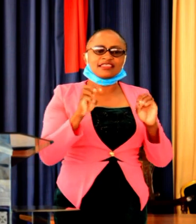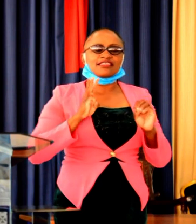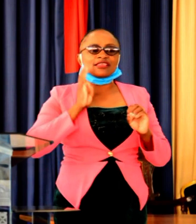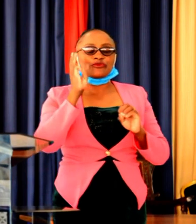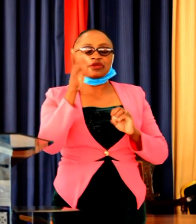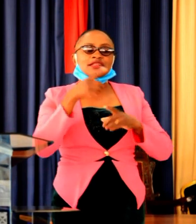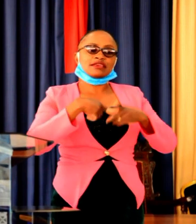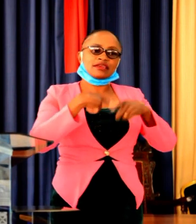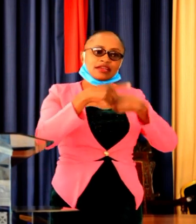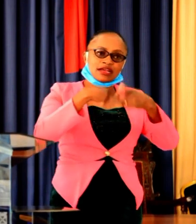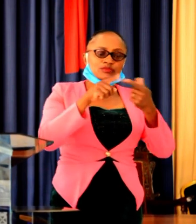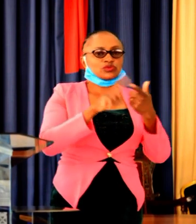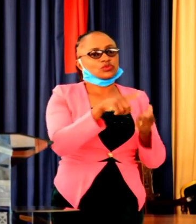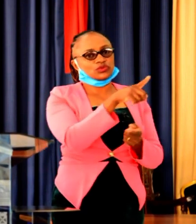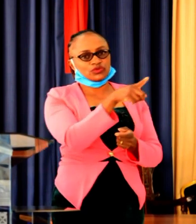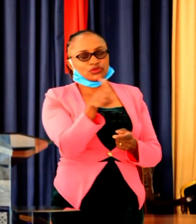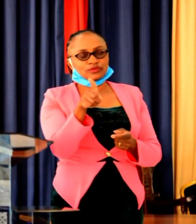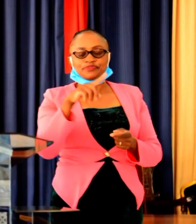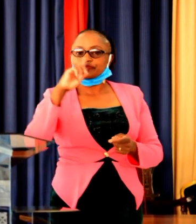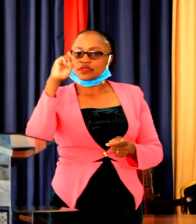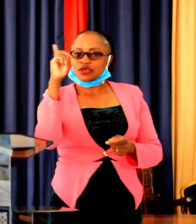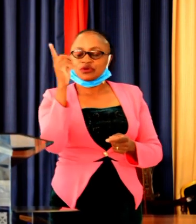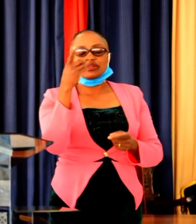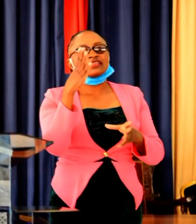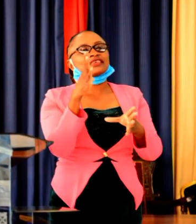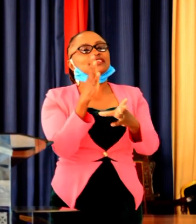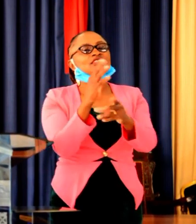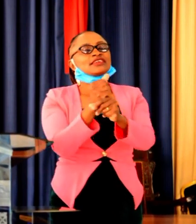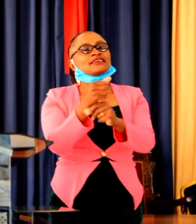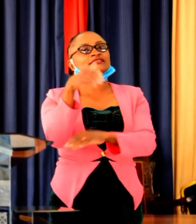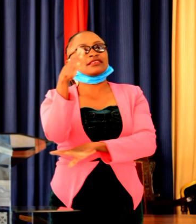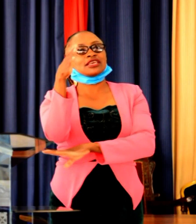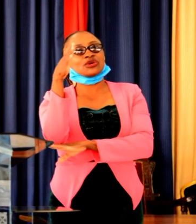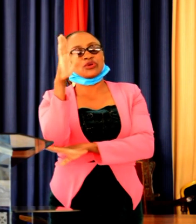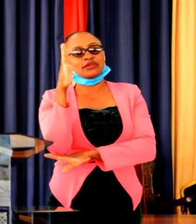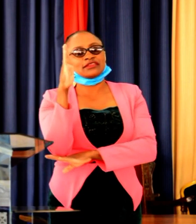ambacho kitakupata. Just trust in the Lord. Mtumainie Mungu.